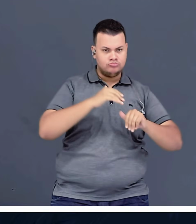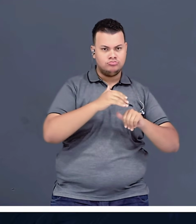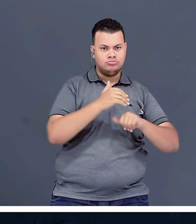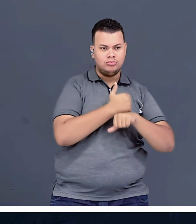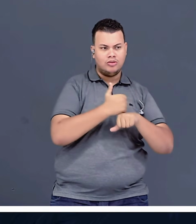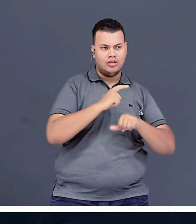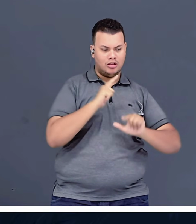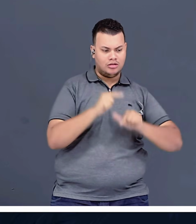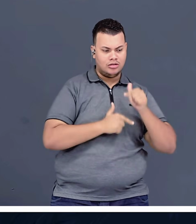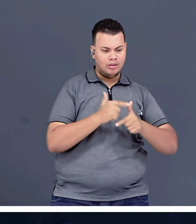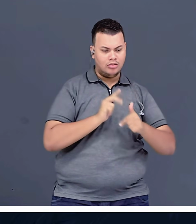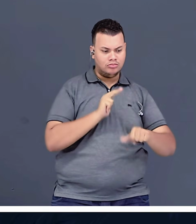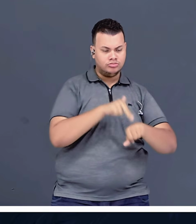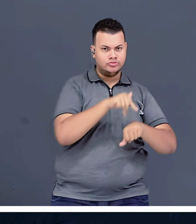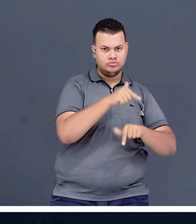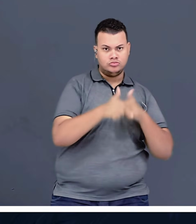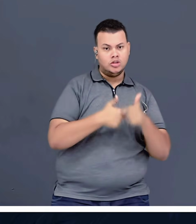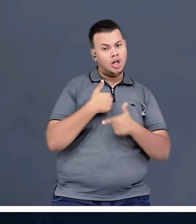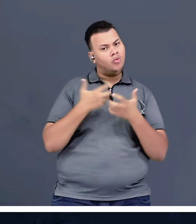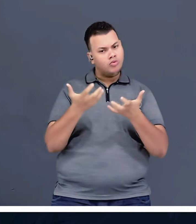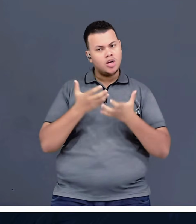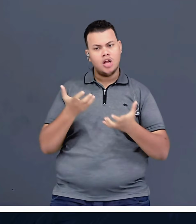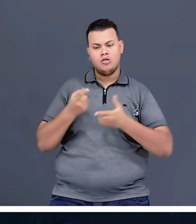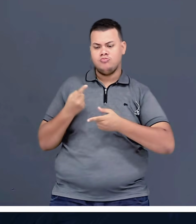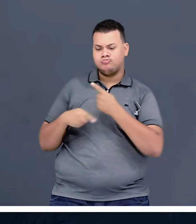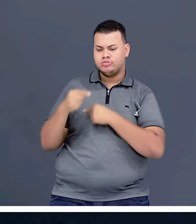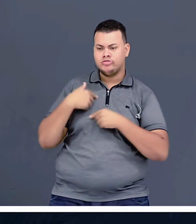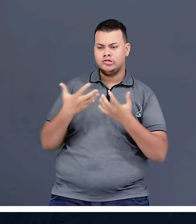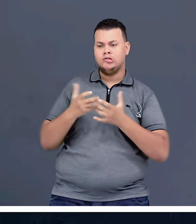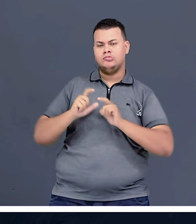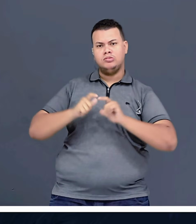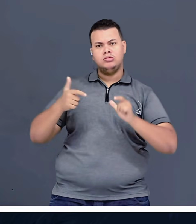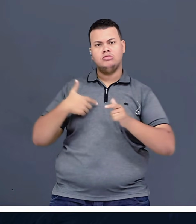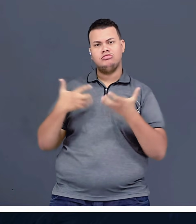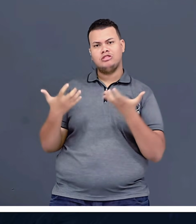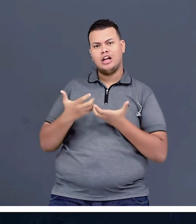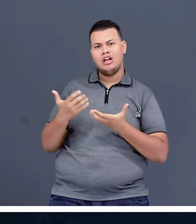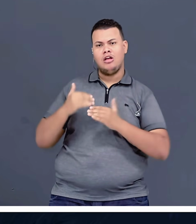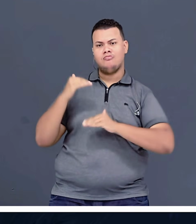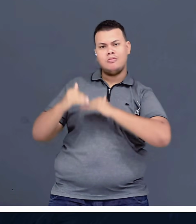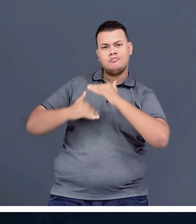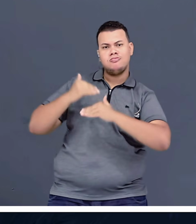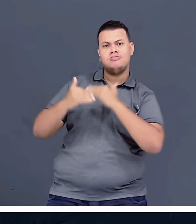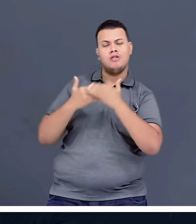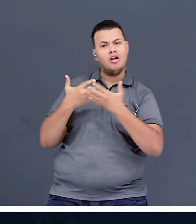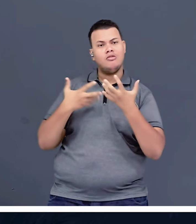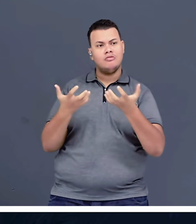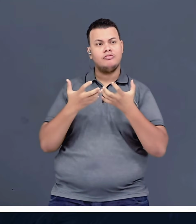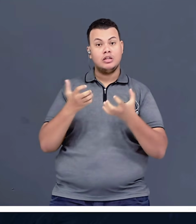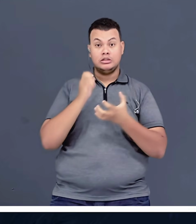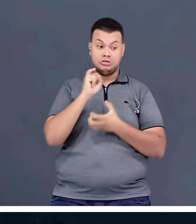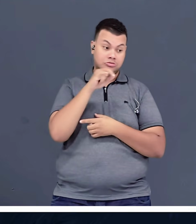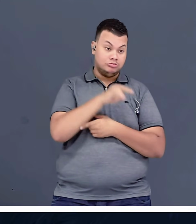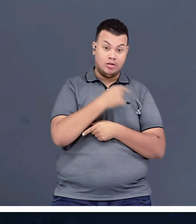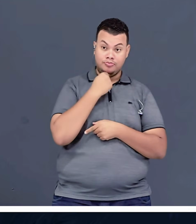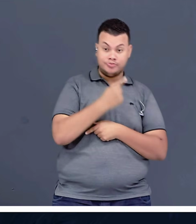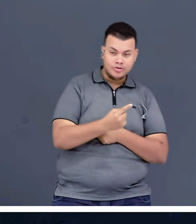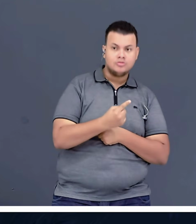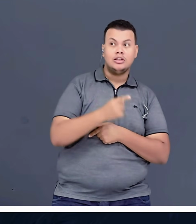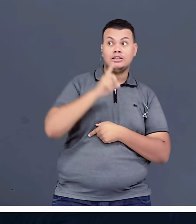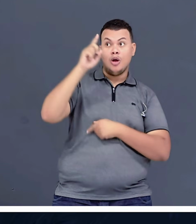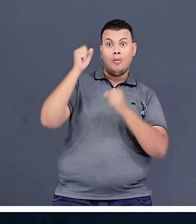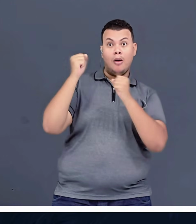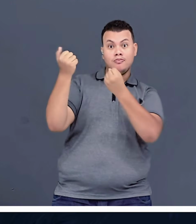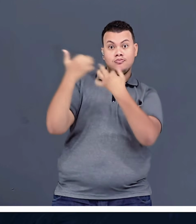sua atuação nesse emprego, olha aqui, eu quero crescer, é aquele cargo que eu almejo, eu quero ampliar. E quando aqui não der mais certo, eu quero que